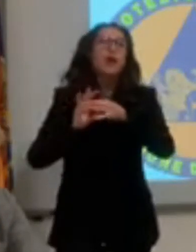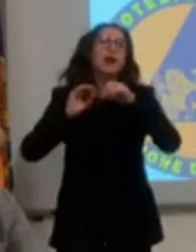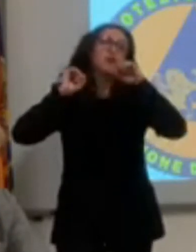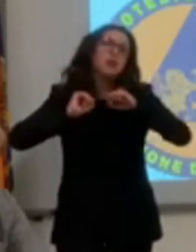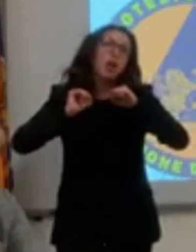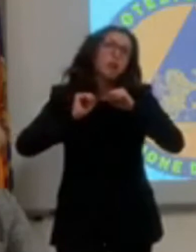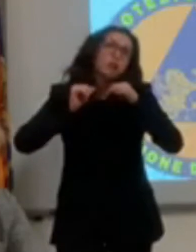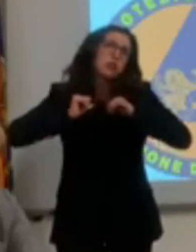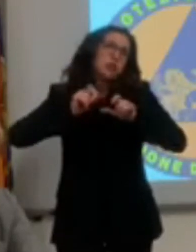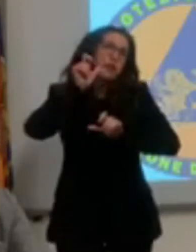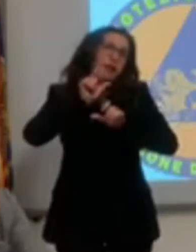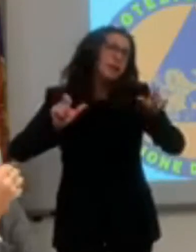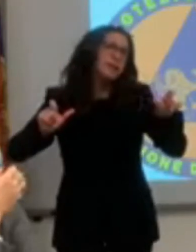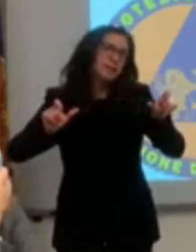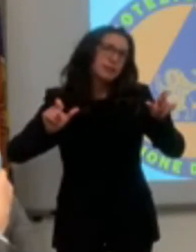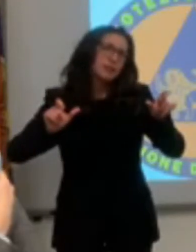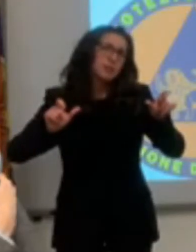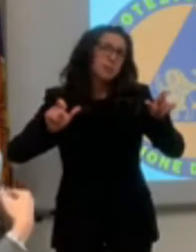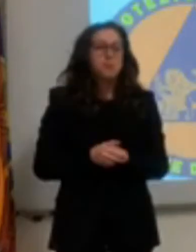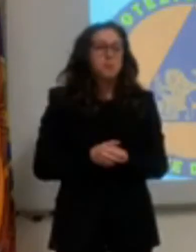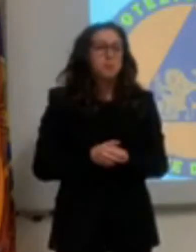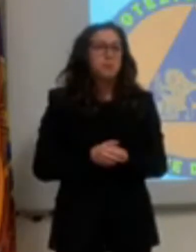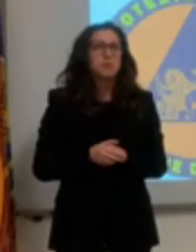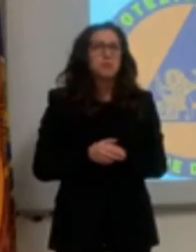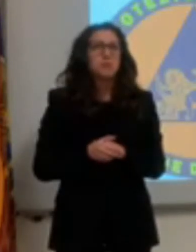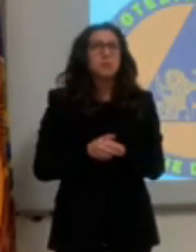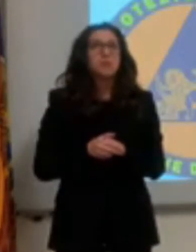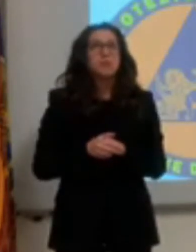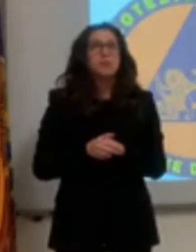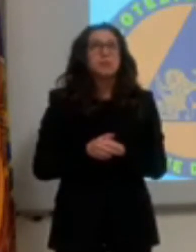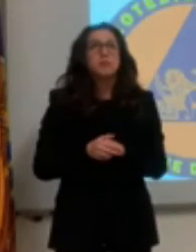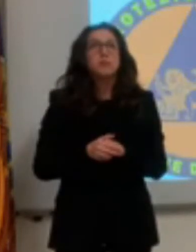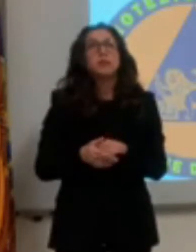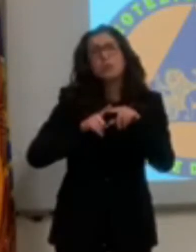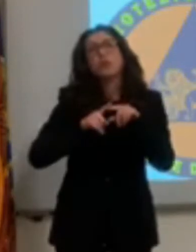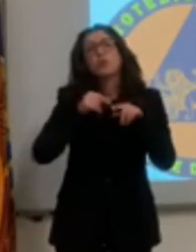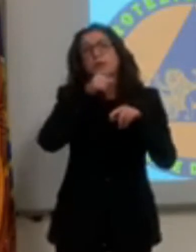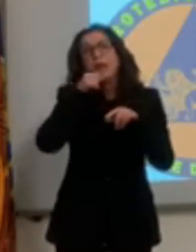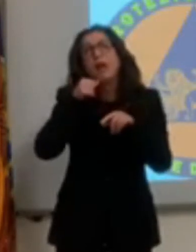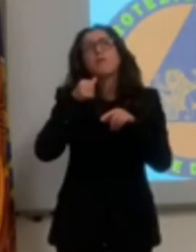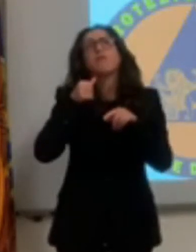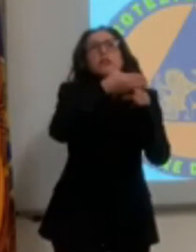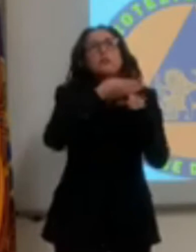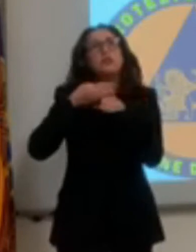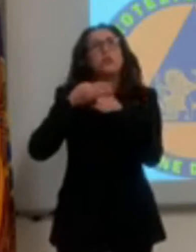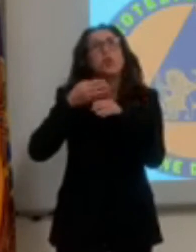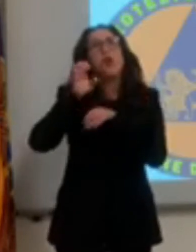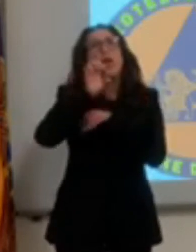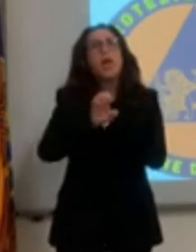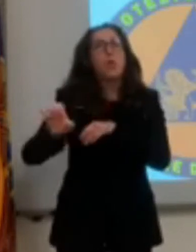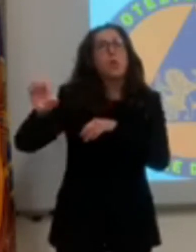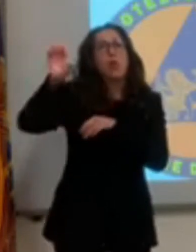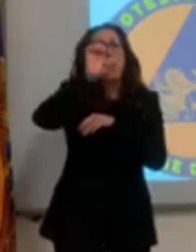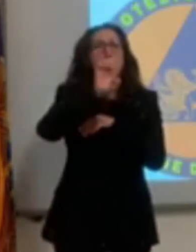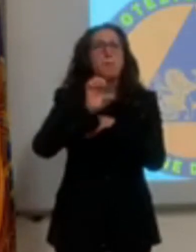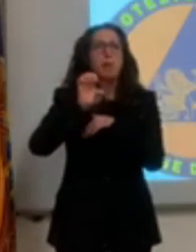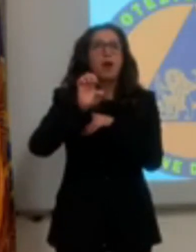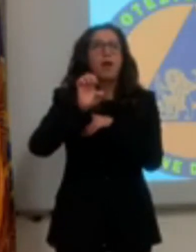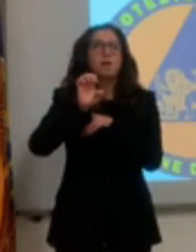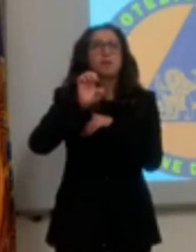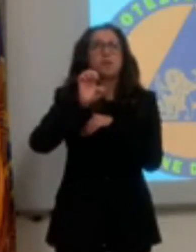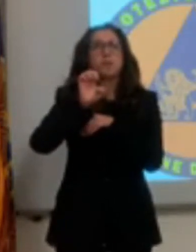il tema comunque che ci sia una condivisione europea pass frontaliera è tutto delle misure che